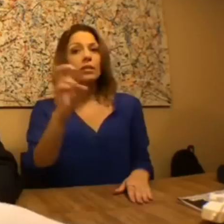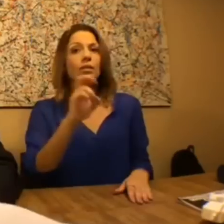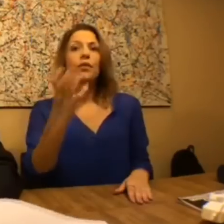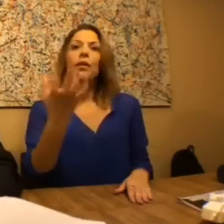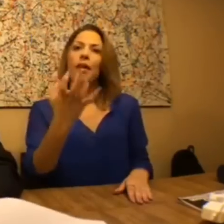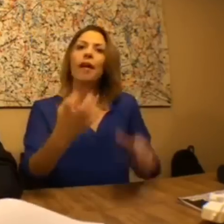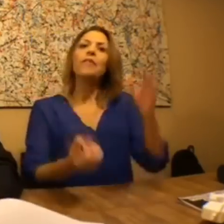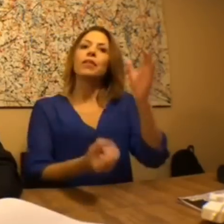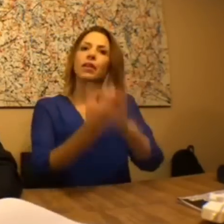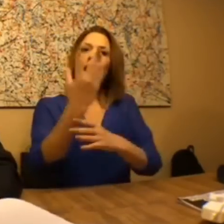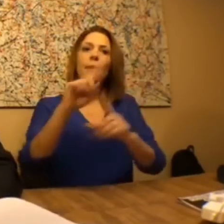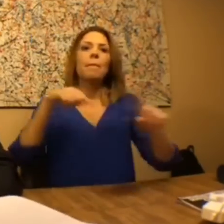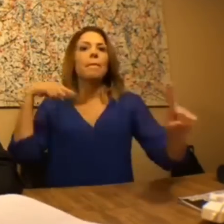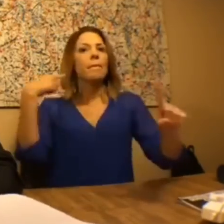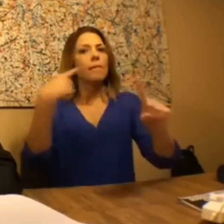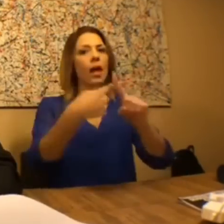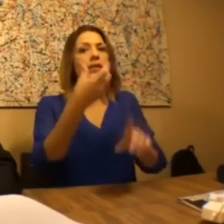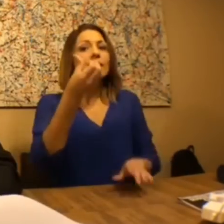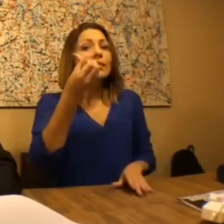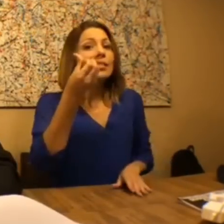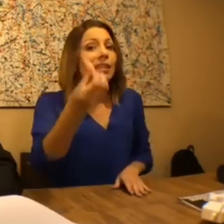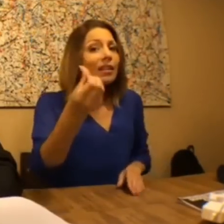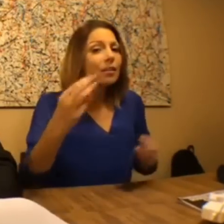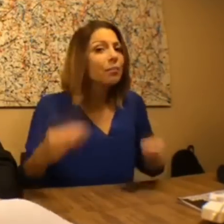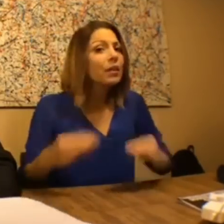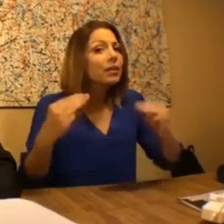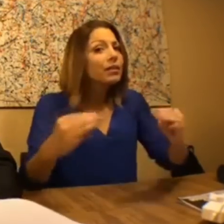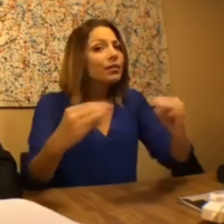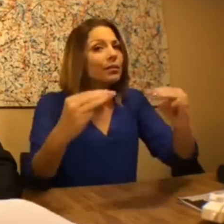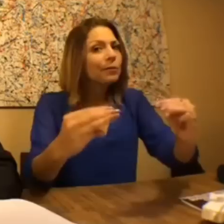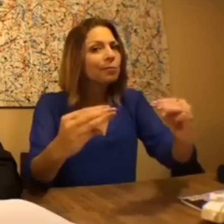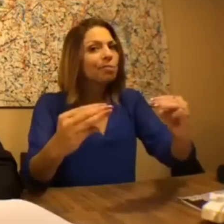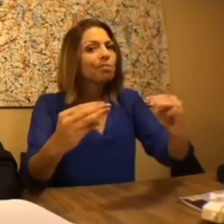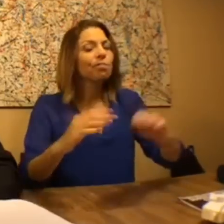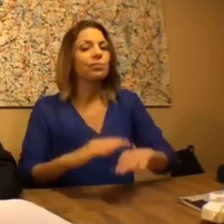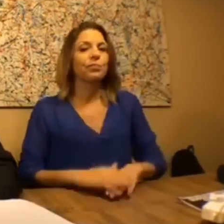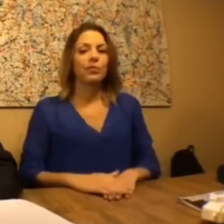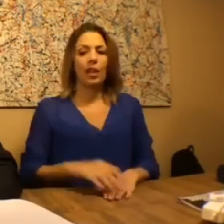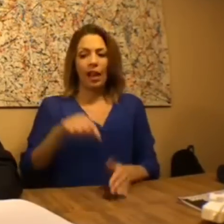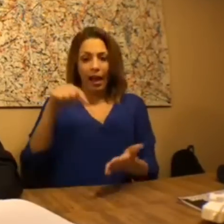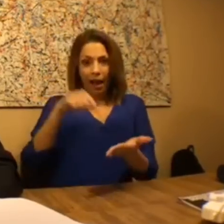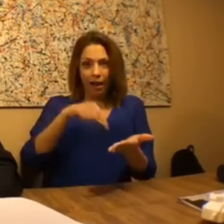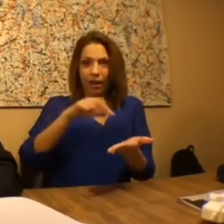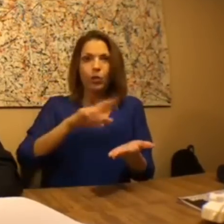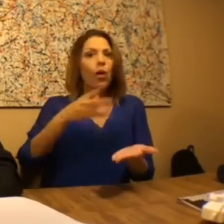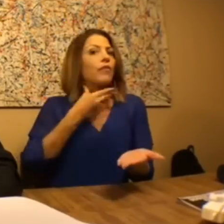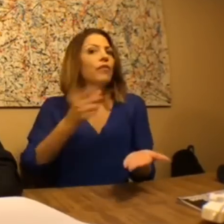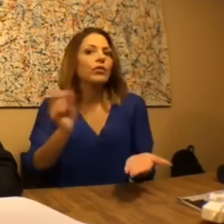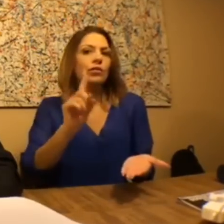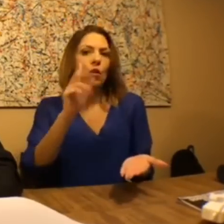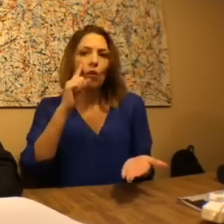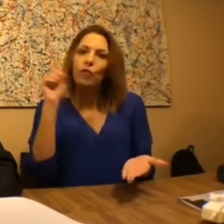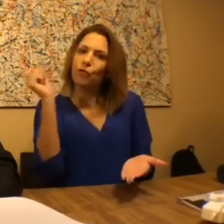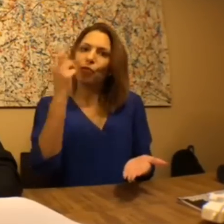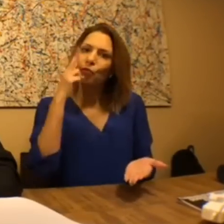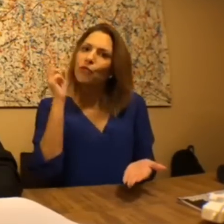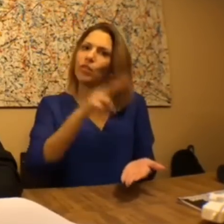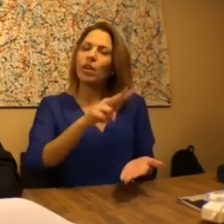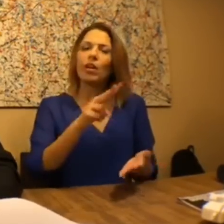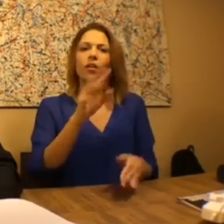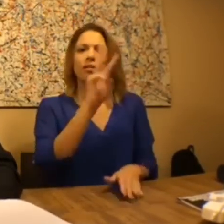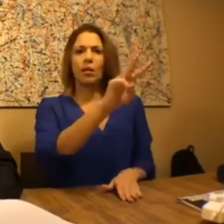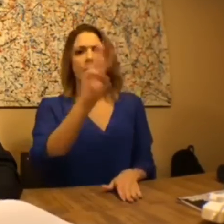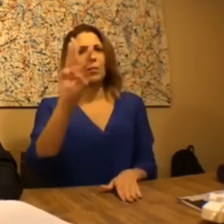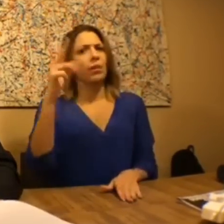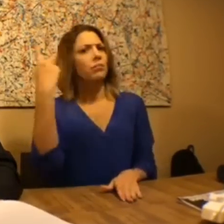ministérios. Esse é o governo Haddad. Aqui não é fake news, não. Está no plano de governo do PT.